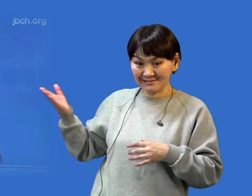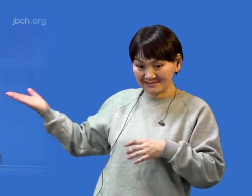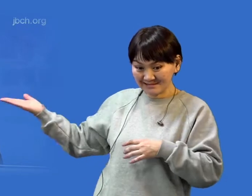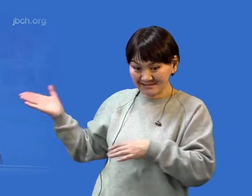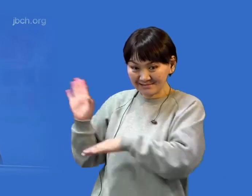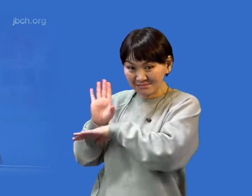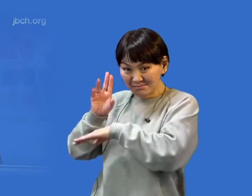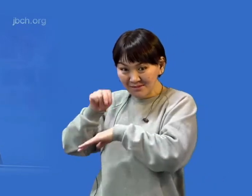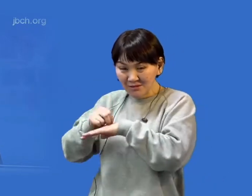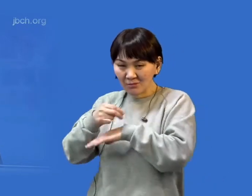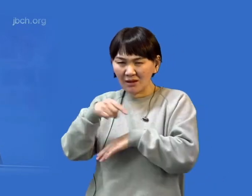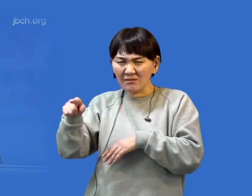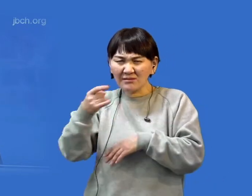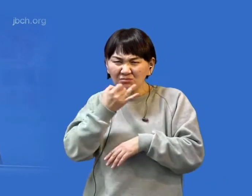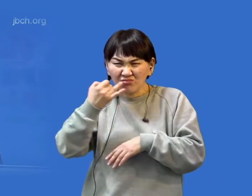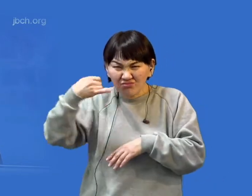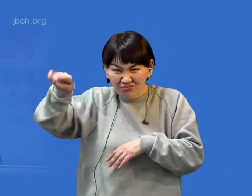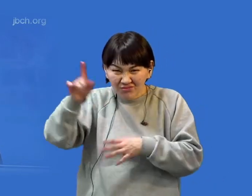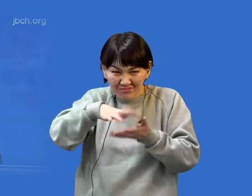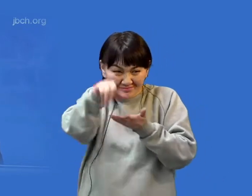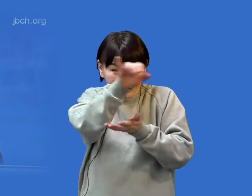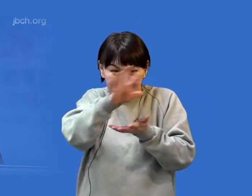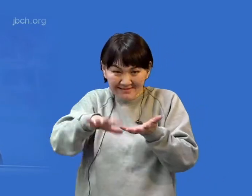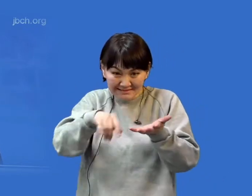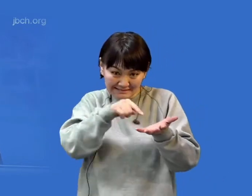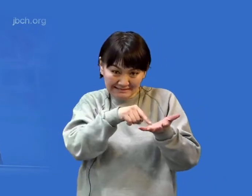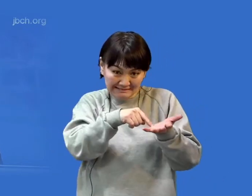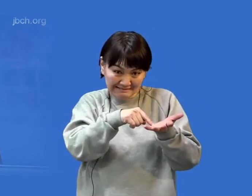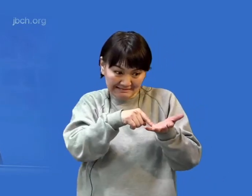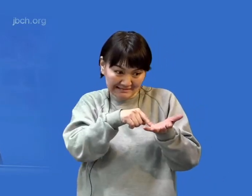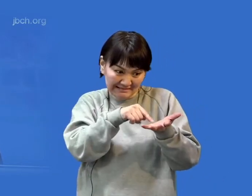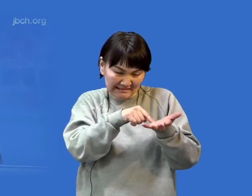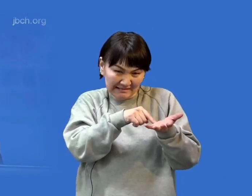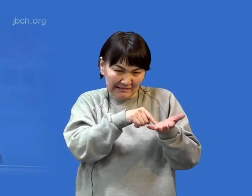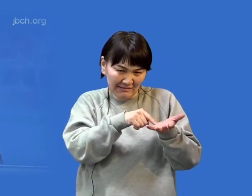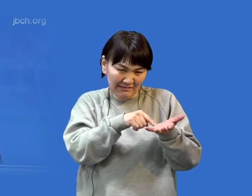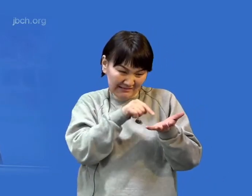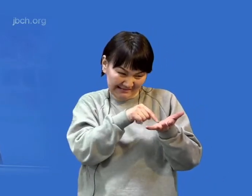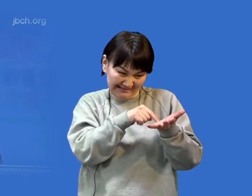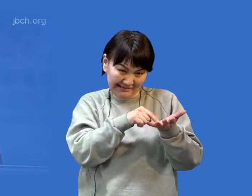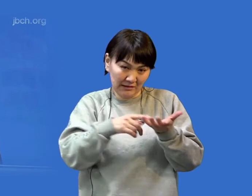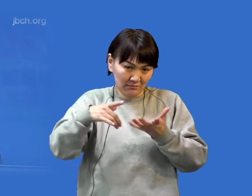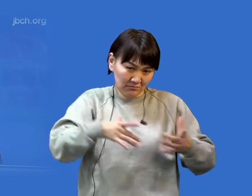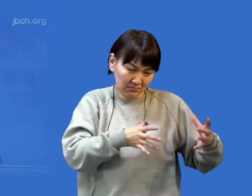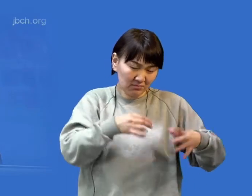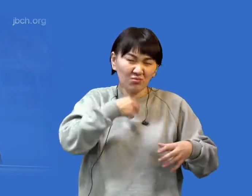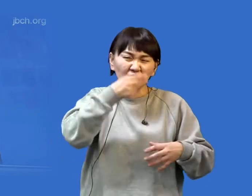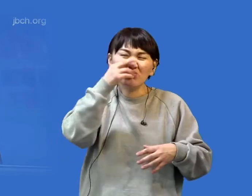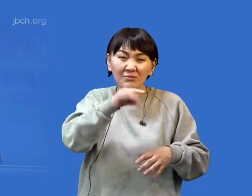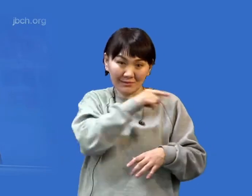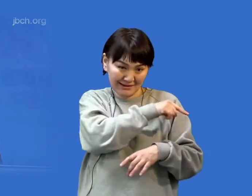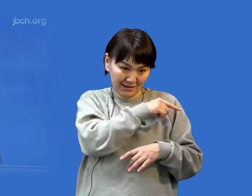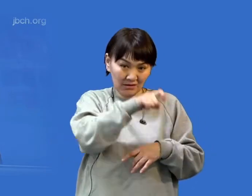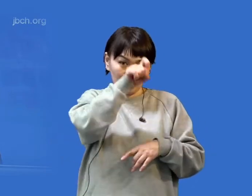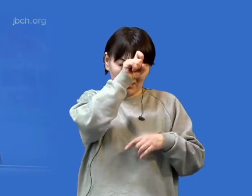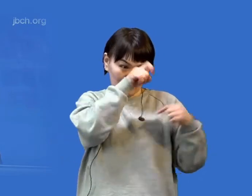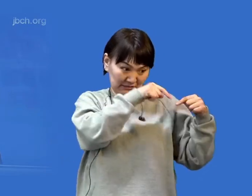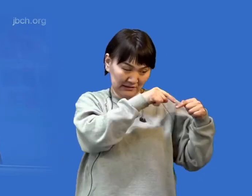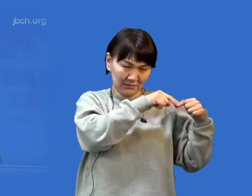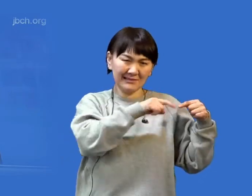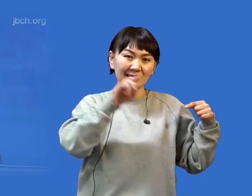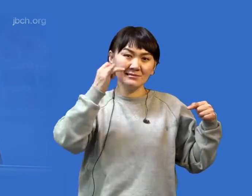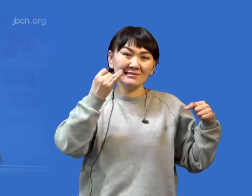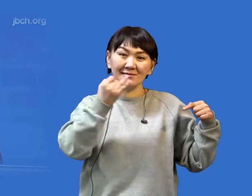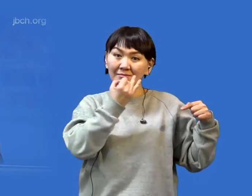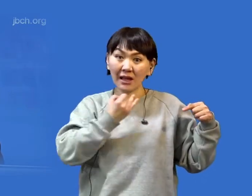өнгөрсөн. Бурхны хүч чадал биш л юм бол тэр цөлөөр туулан гарах боломжгүй. Одоо ч гэсэн яг тэрчлэн